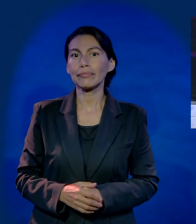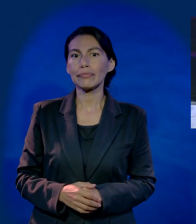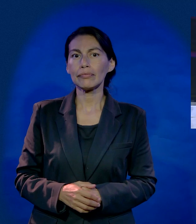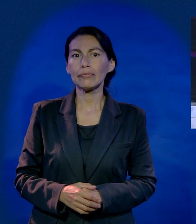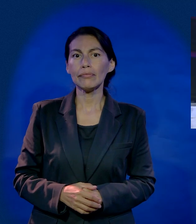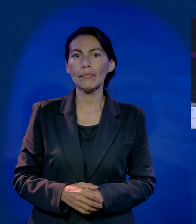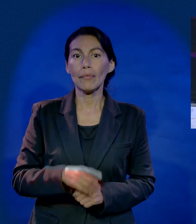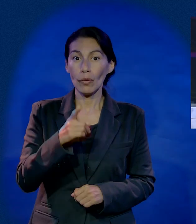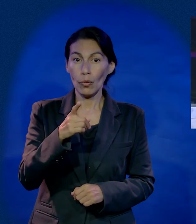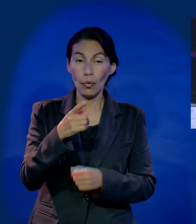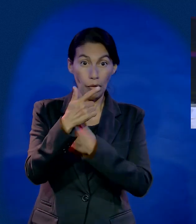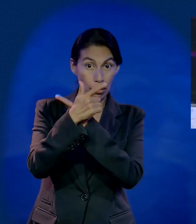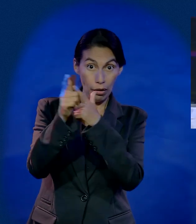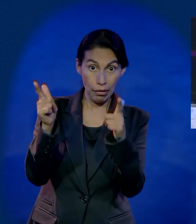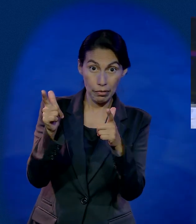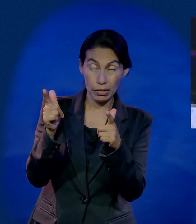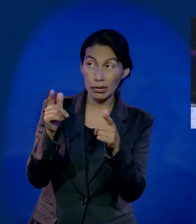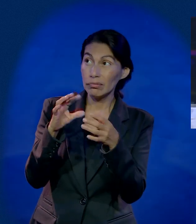Dios te quiere libre.